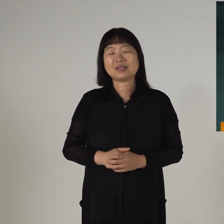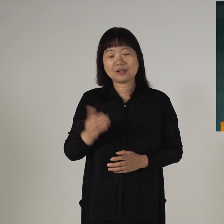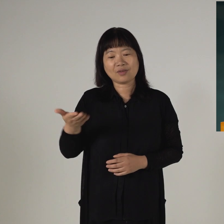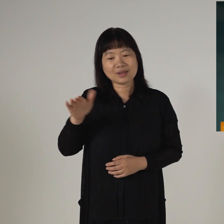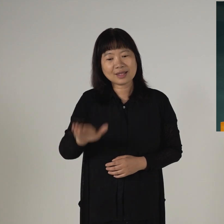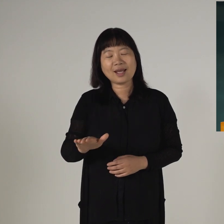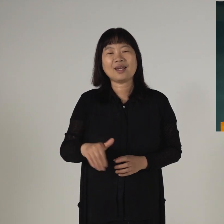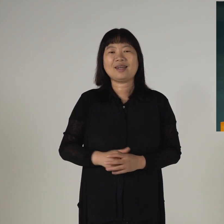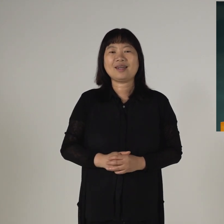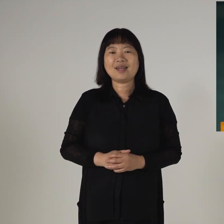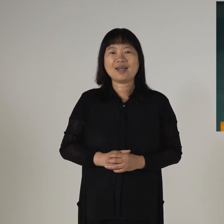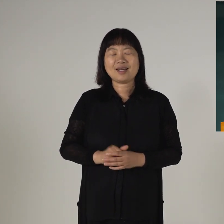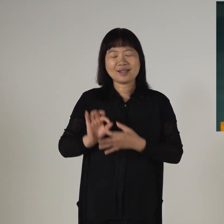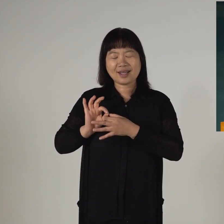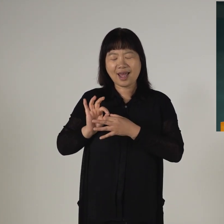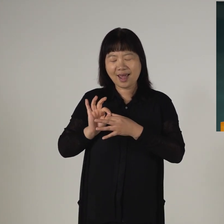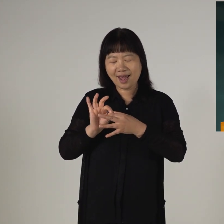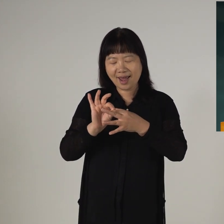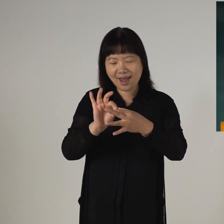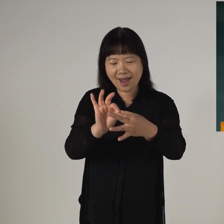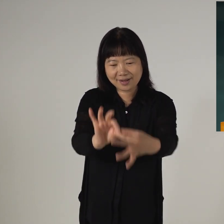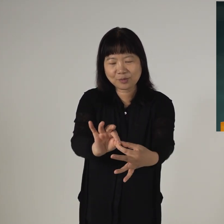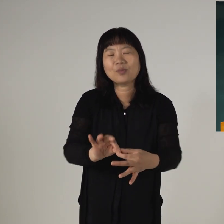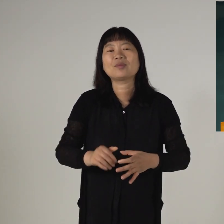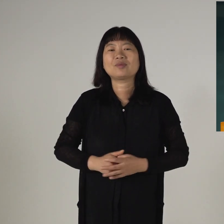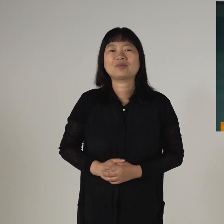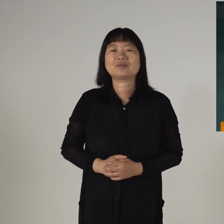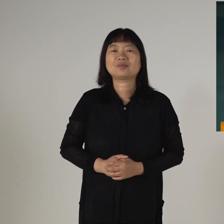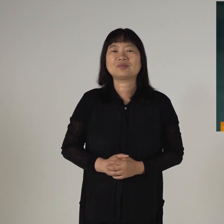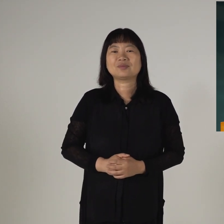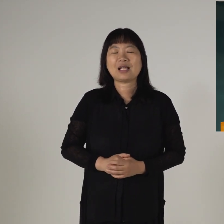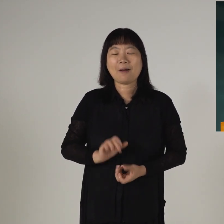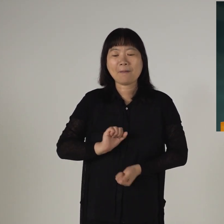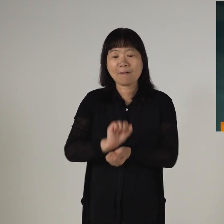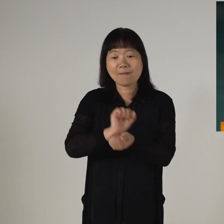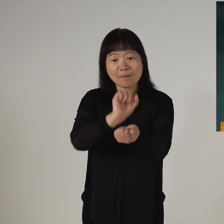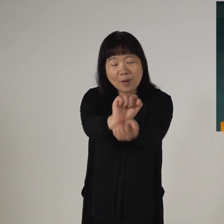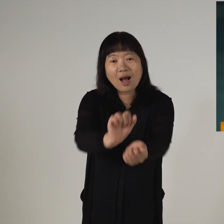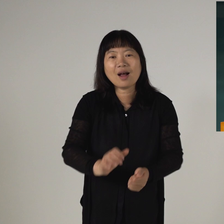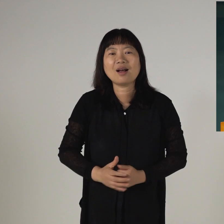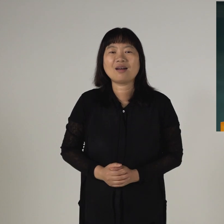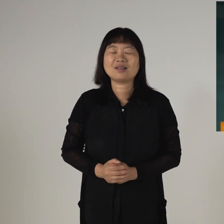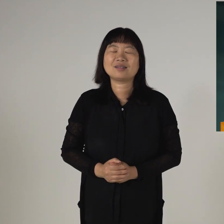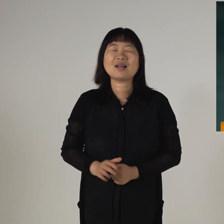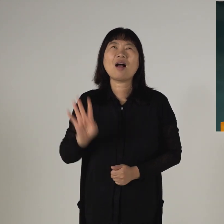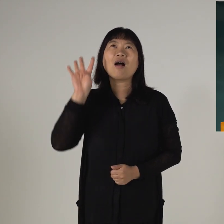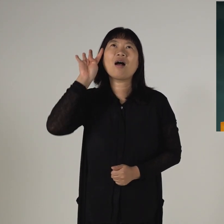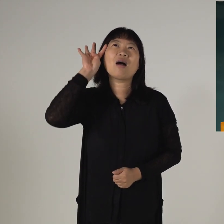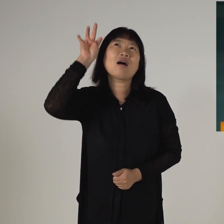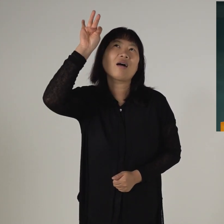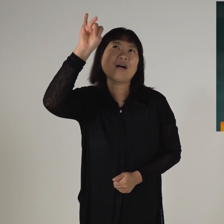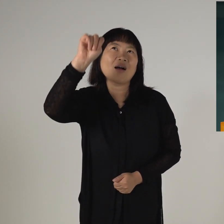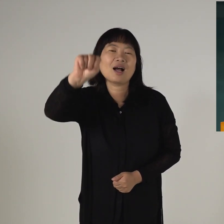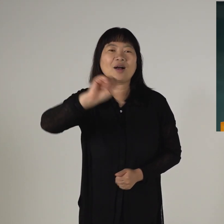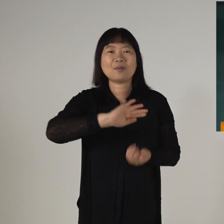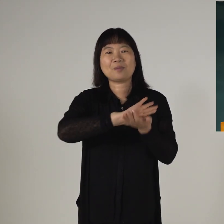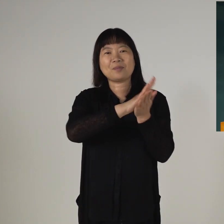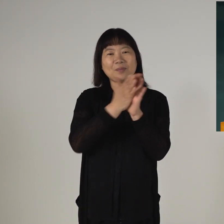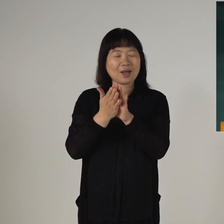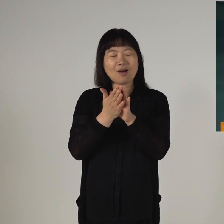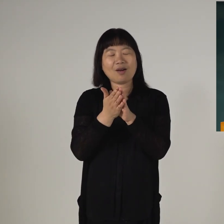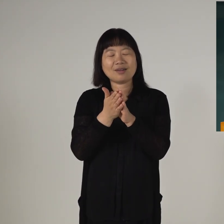근데 그것이 길게 이어지고 길어지면 어떻게 되죠? 언젠가 변화의